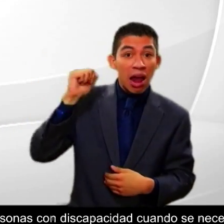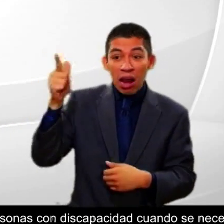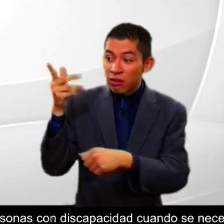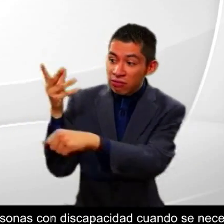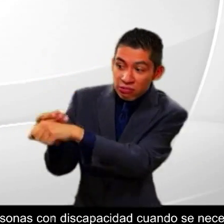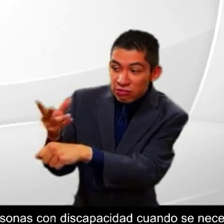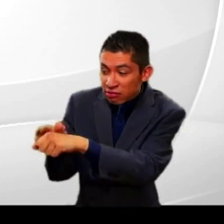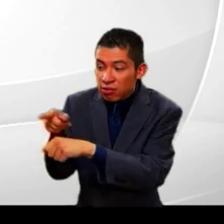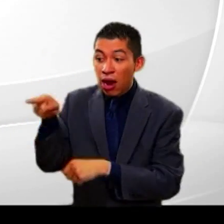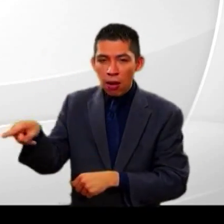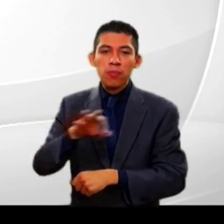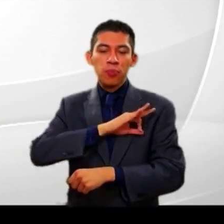necesiten